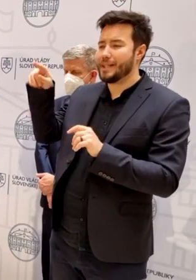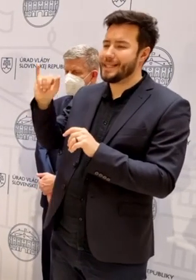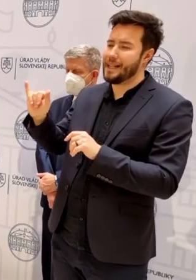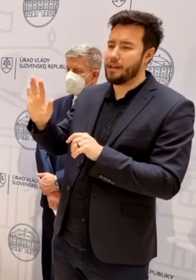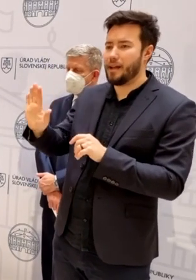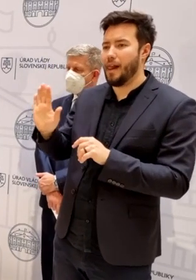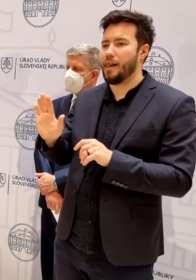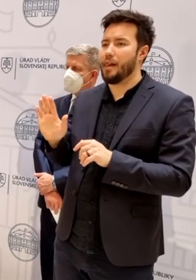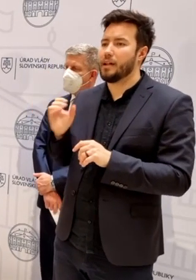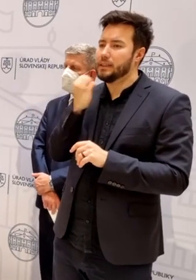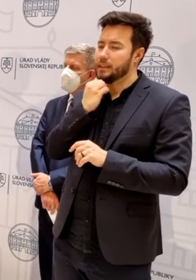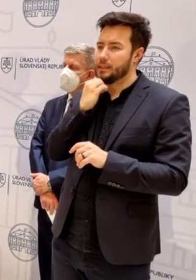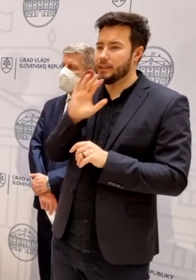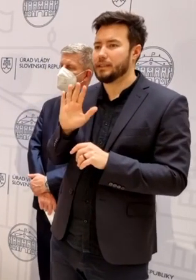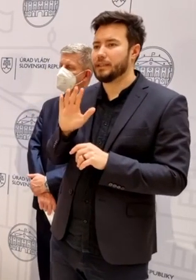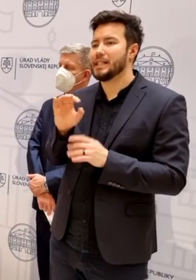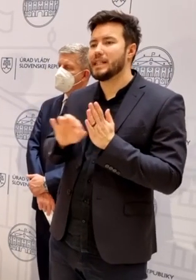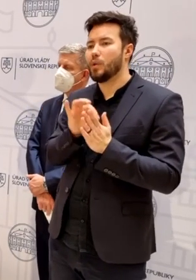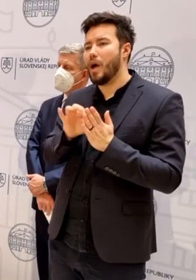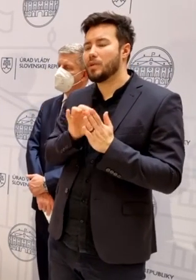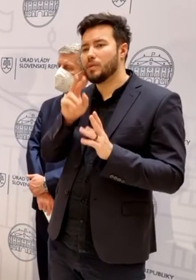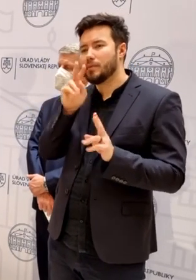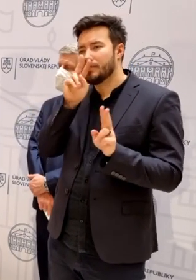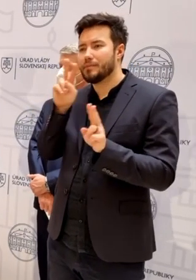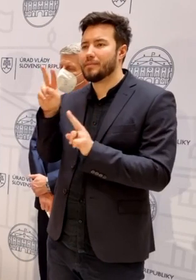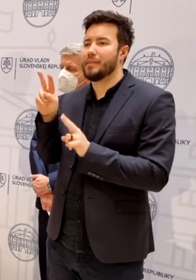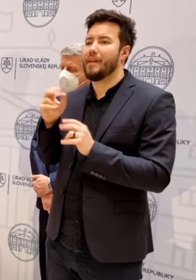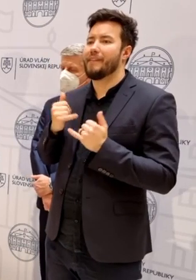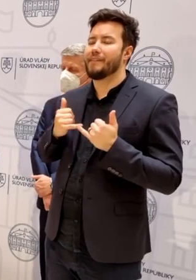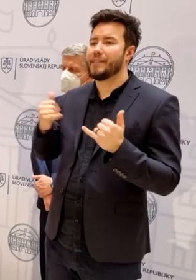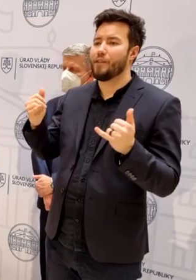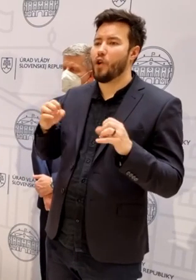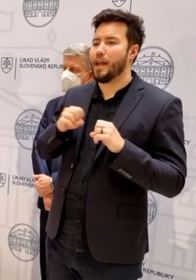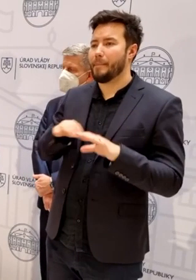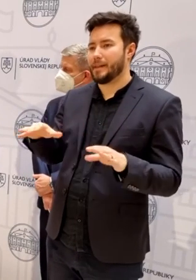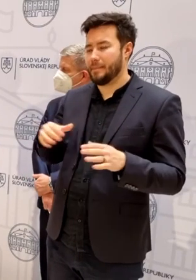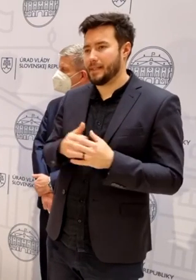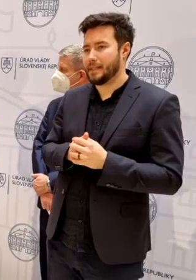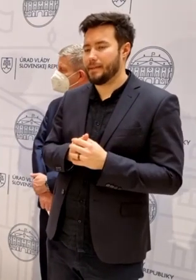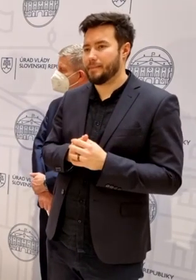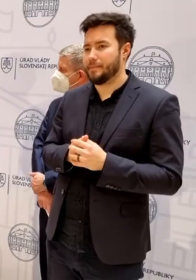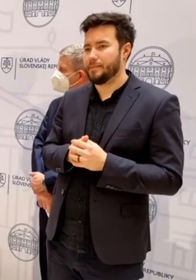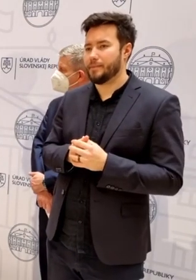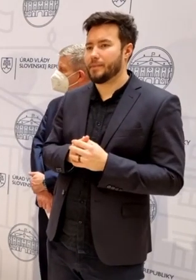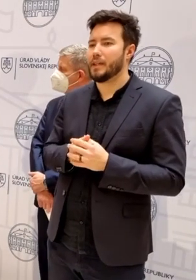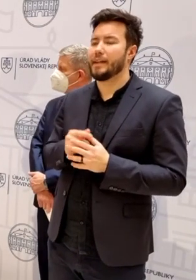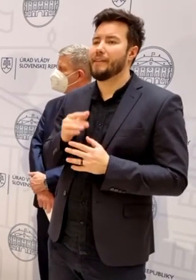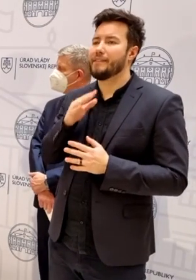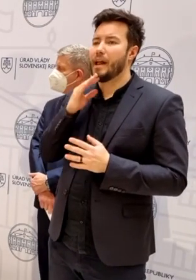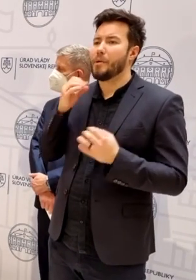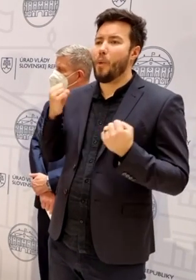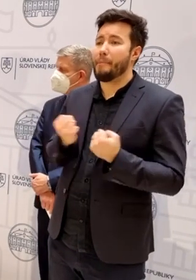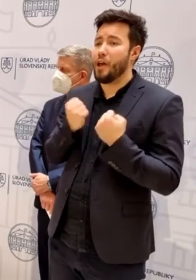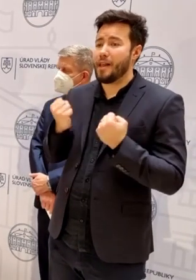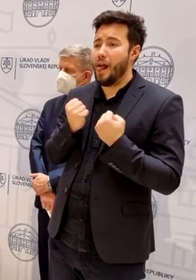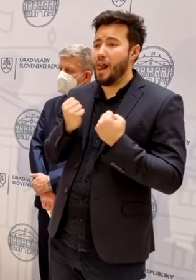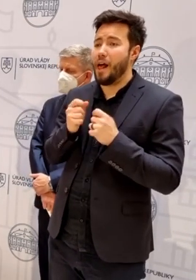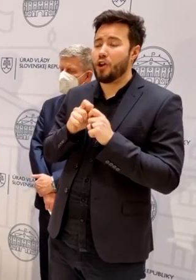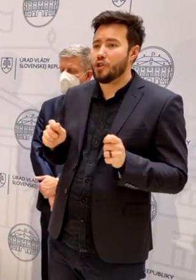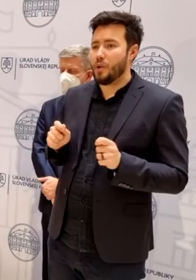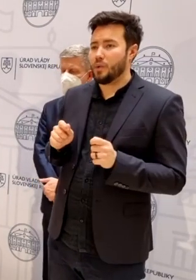zatiaľ ešte pozorovať situáciu, vývoj epidemiologický a nespraviť nejaké unáhlené rozhodnutie, čo sa